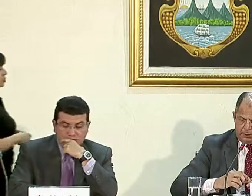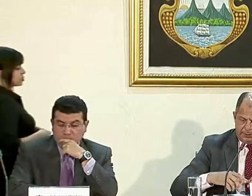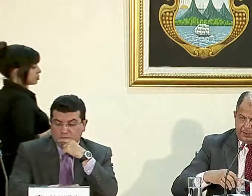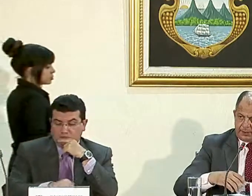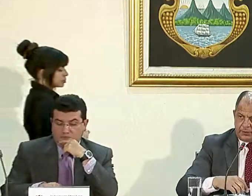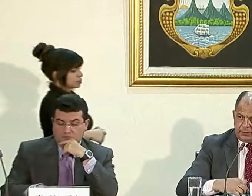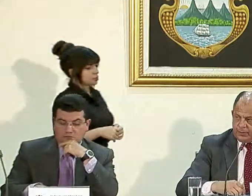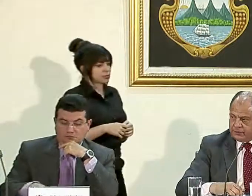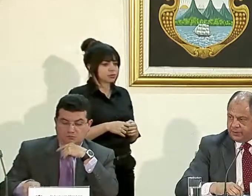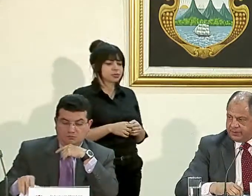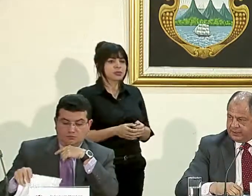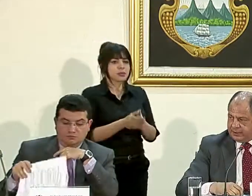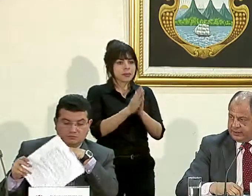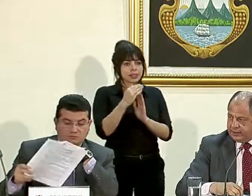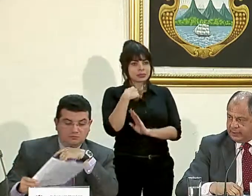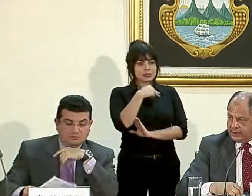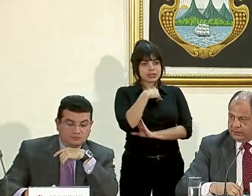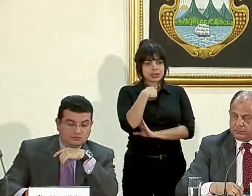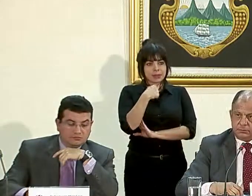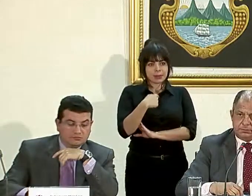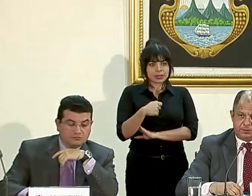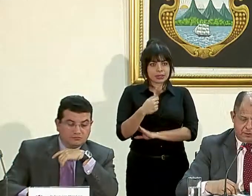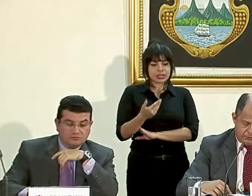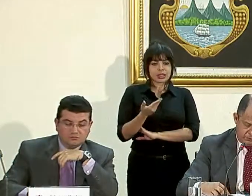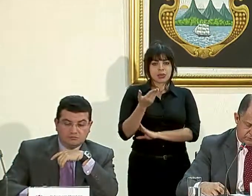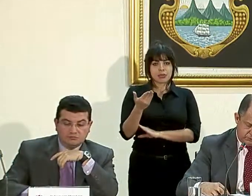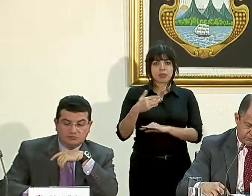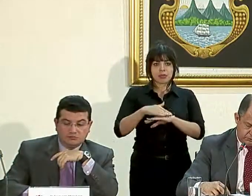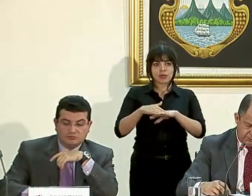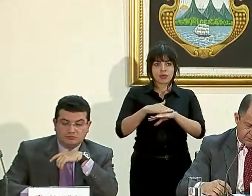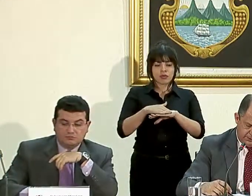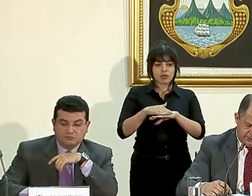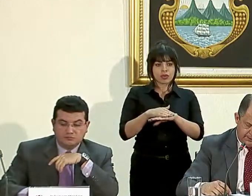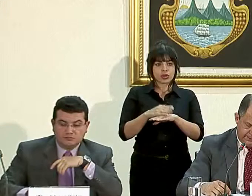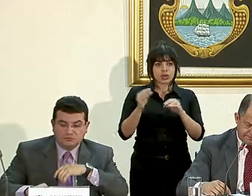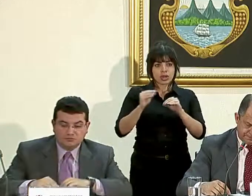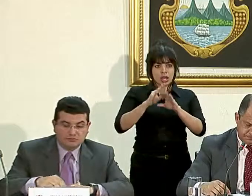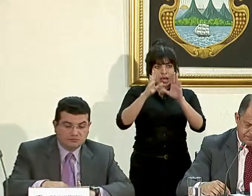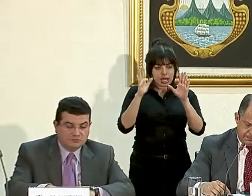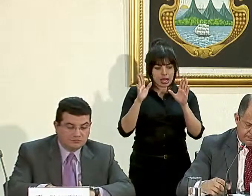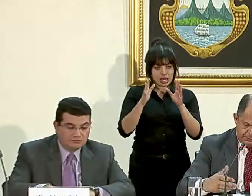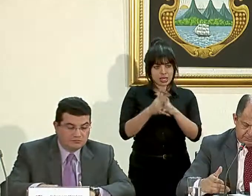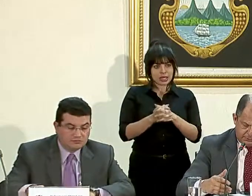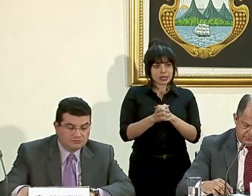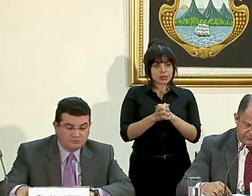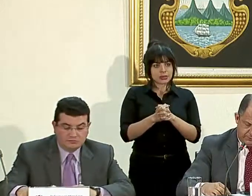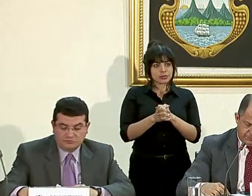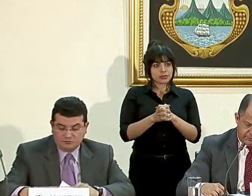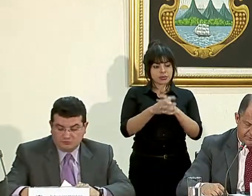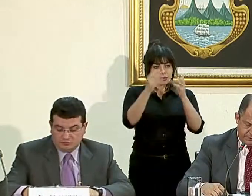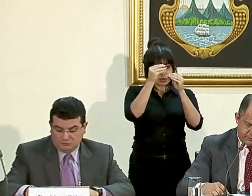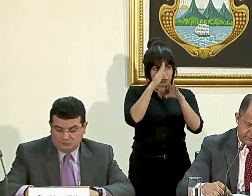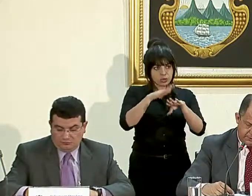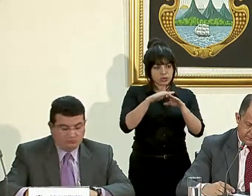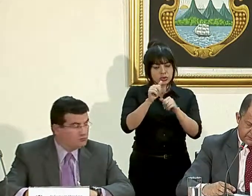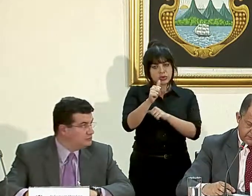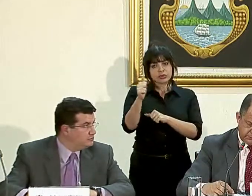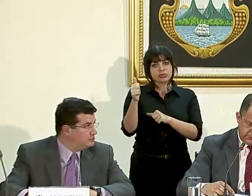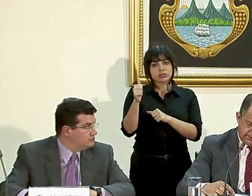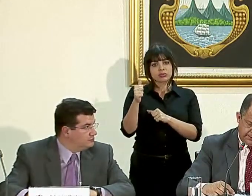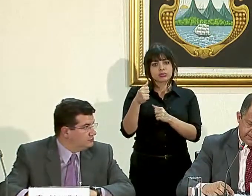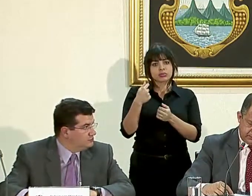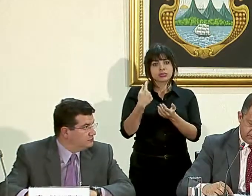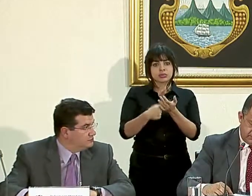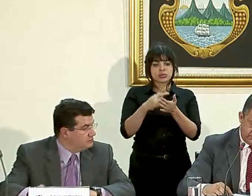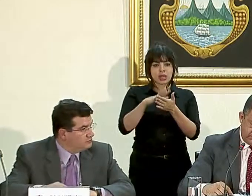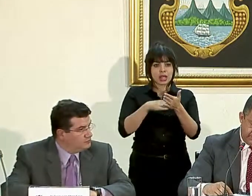Bueno, le voy a pedir al señor ministro de la Presidencia que por favor nos aclare que nos informe sobre el resto